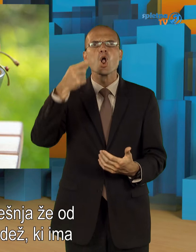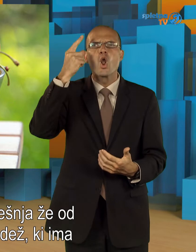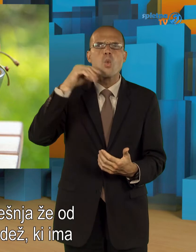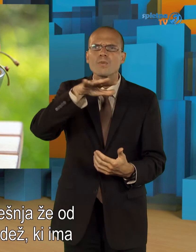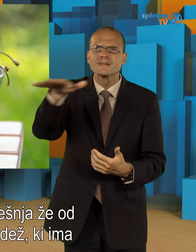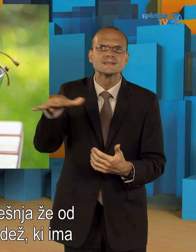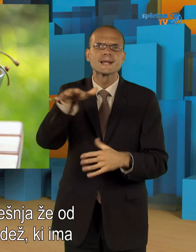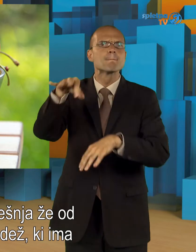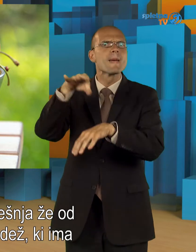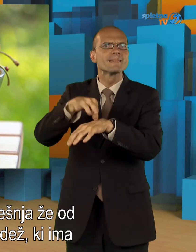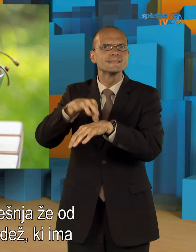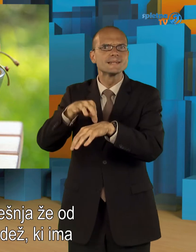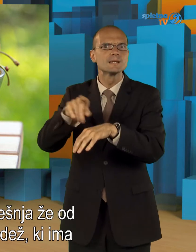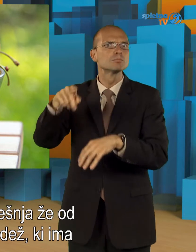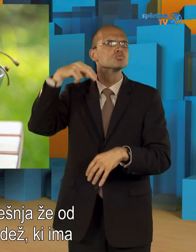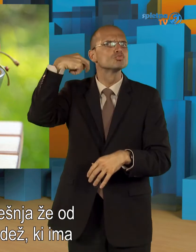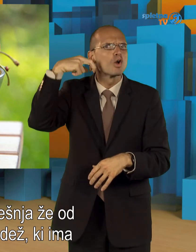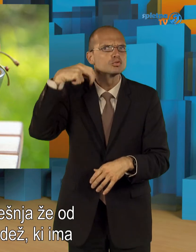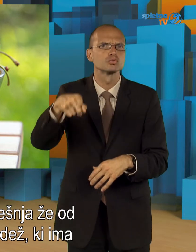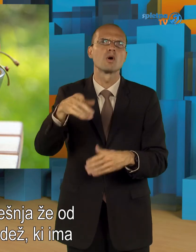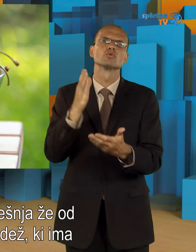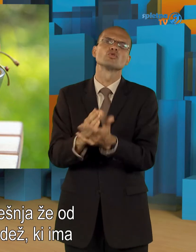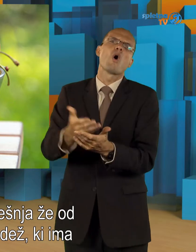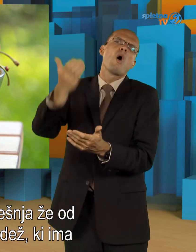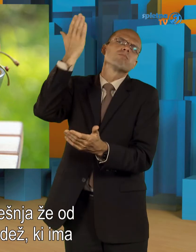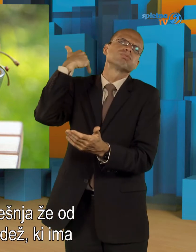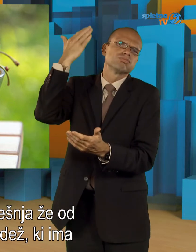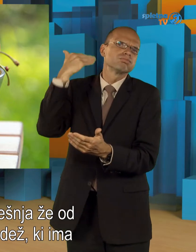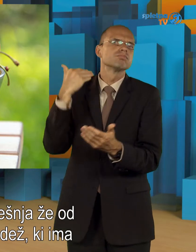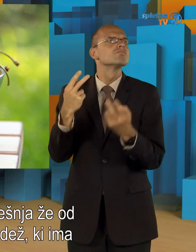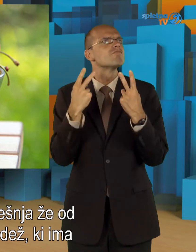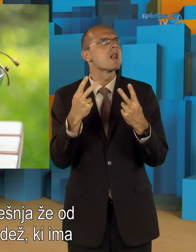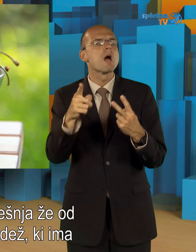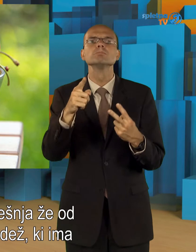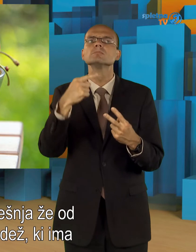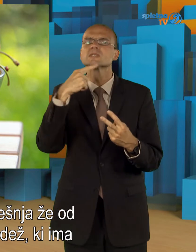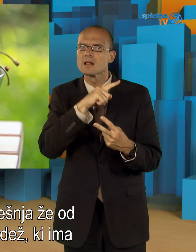V ljudski medicini češnja že od davnine velja za sadež, ki ima mnoge zdravilne učinke.